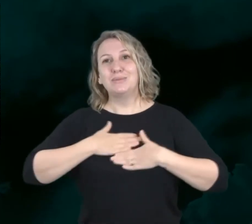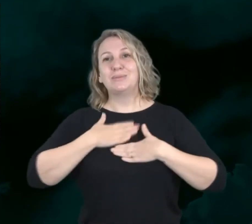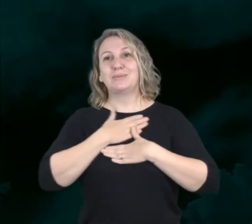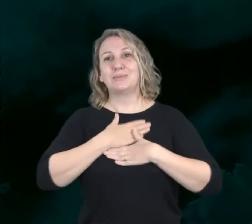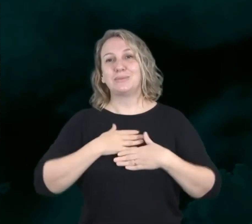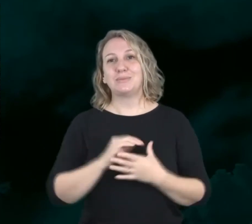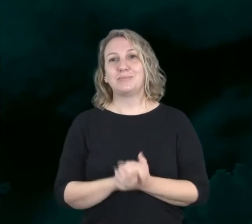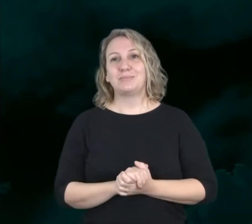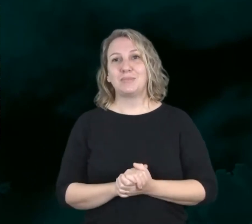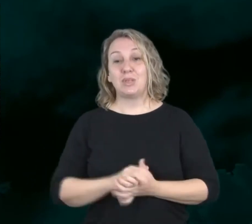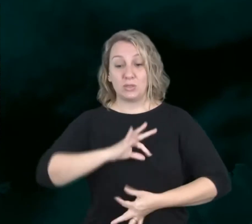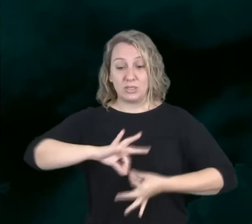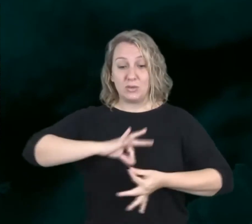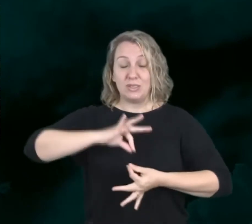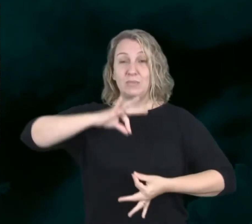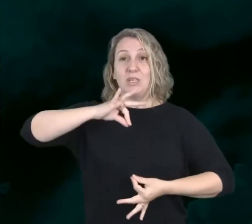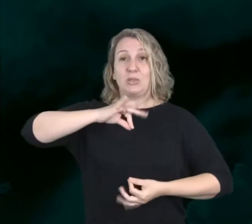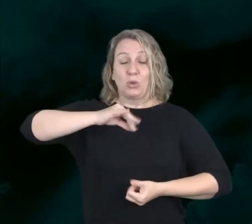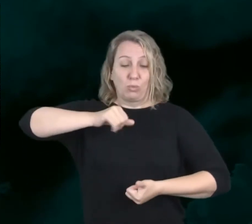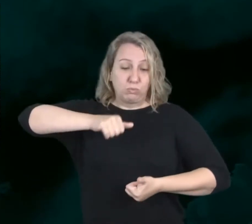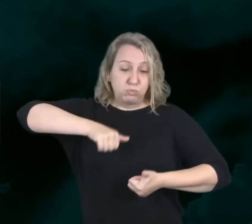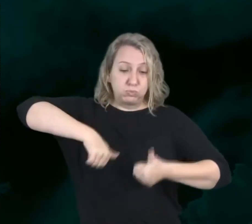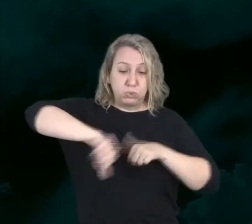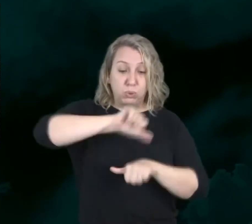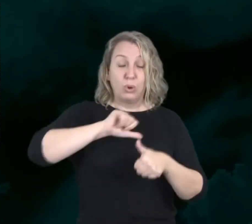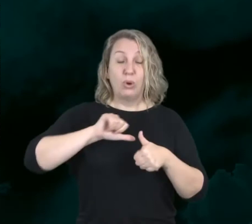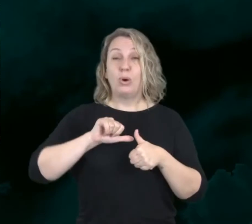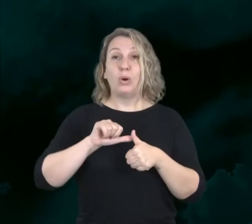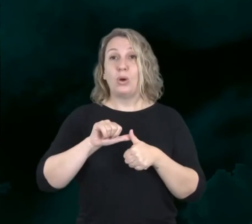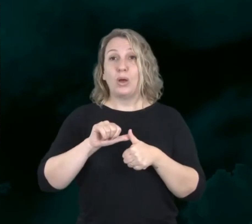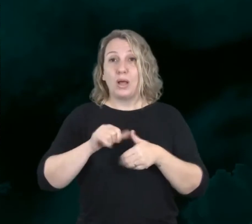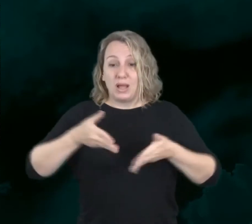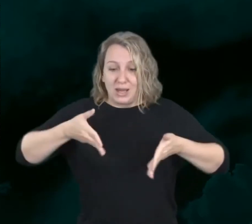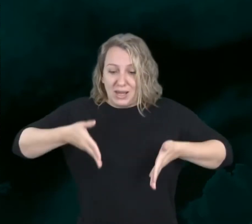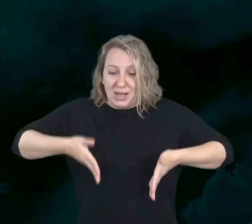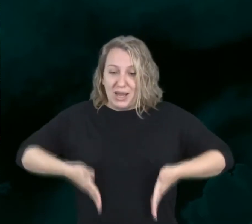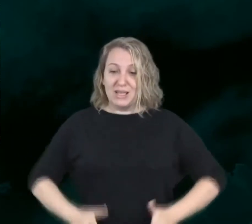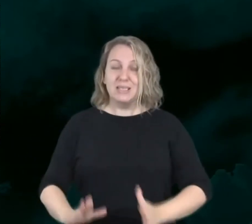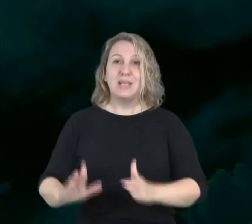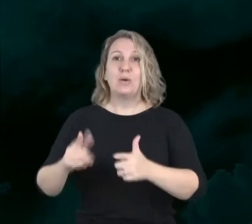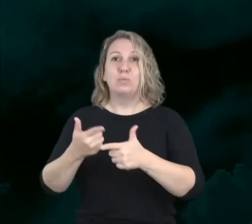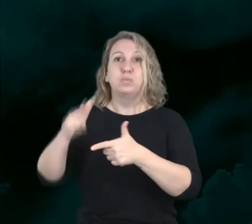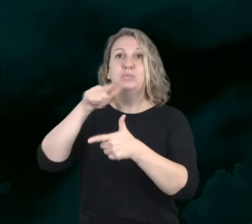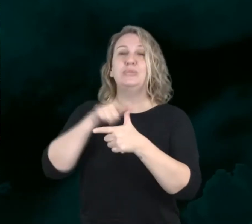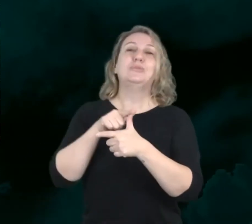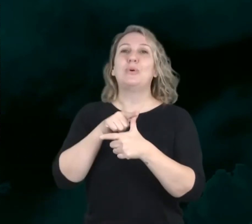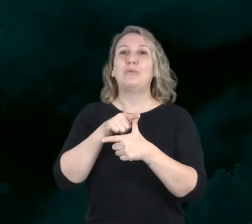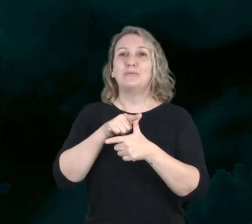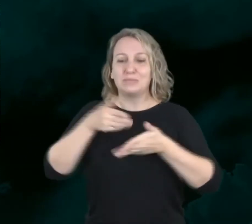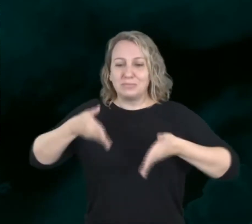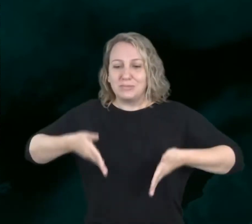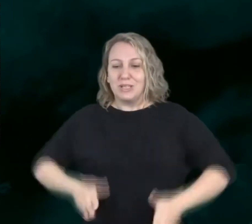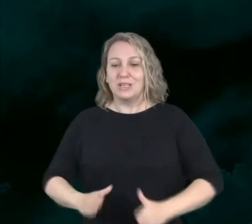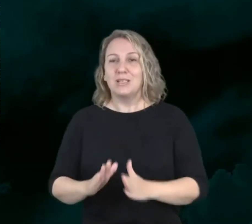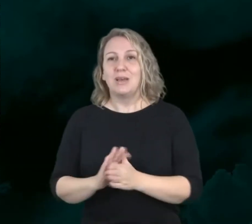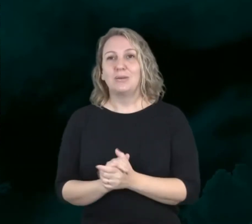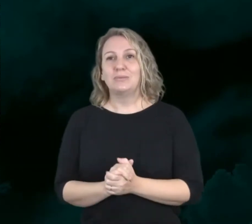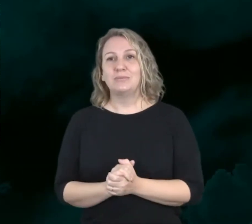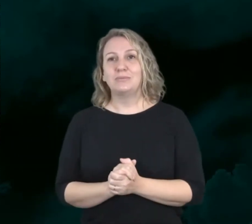seu espírito foi regenerado, nasceu de novo, você se tornou filho de Deus no seu espírito, você